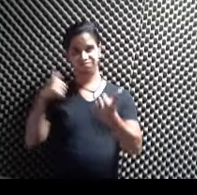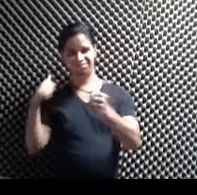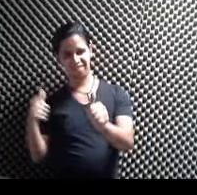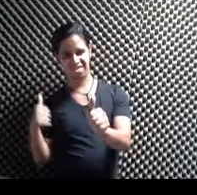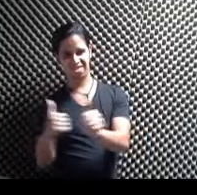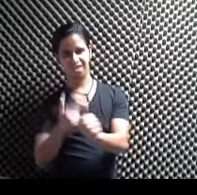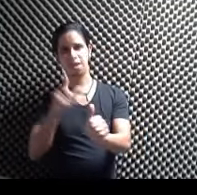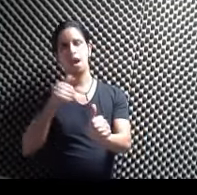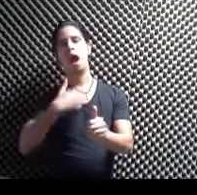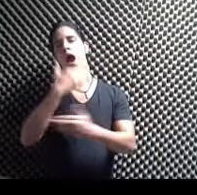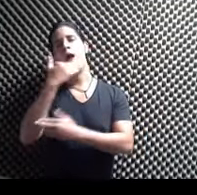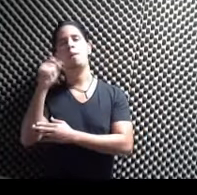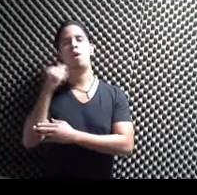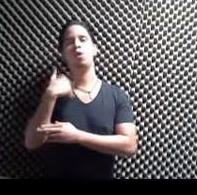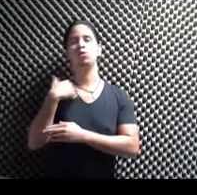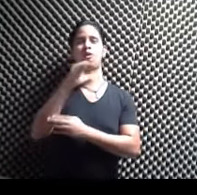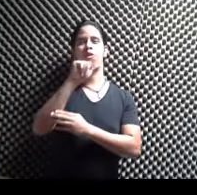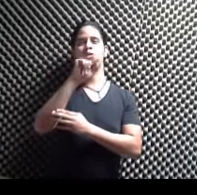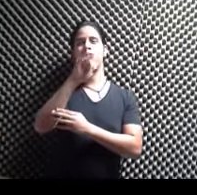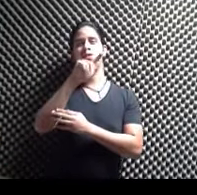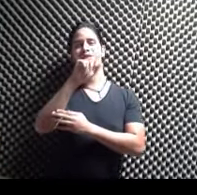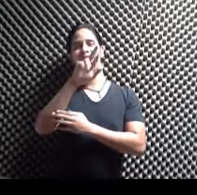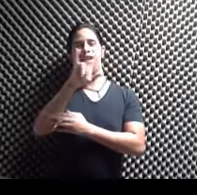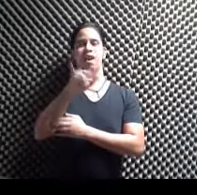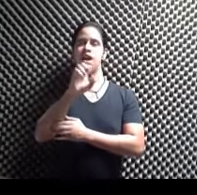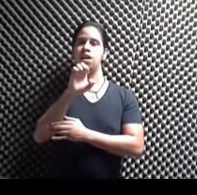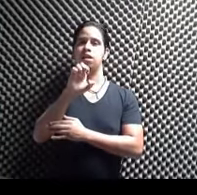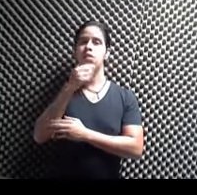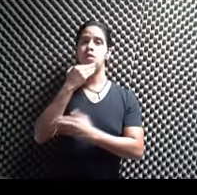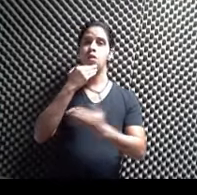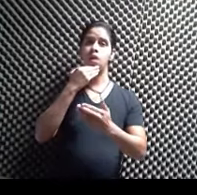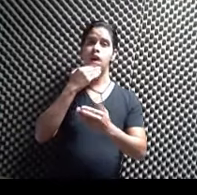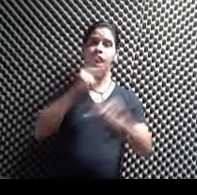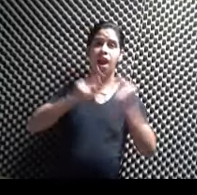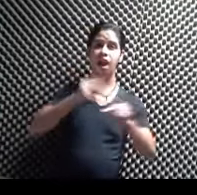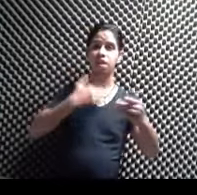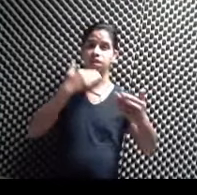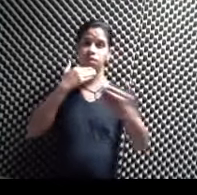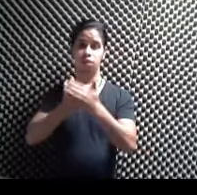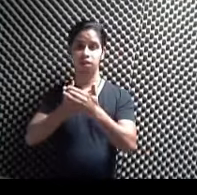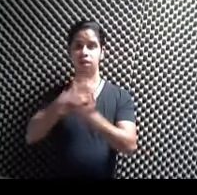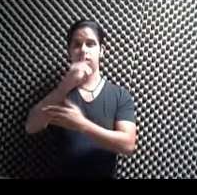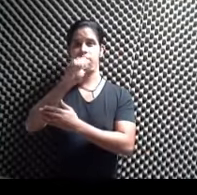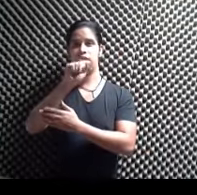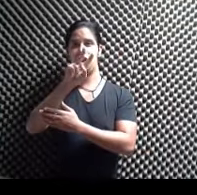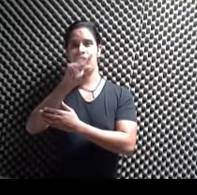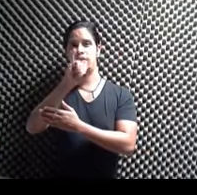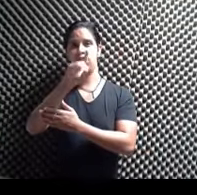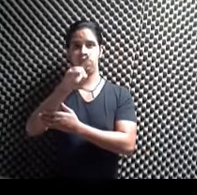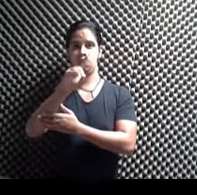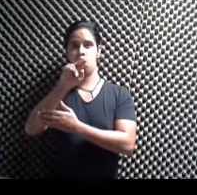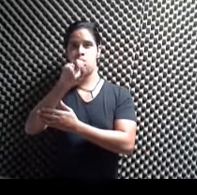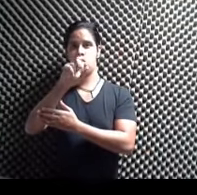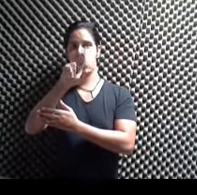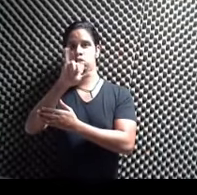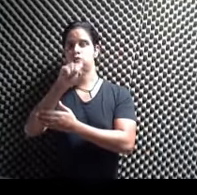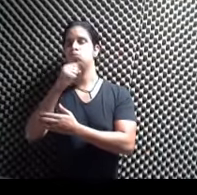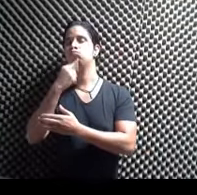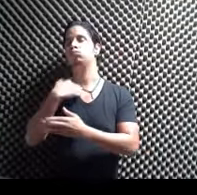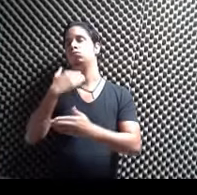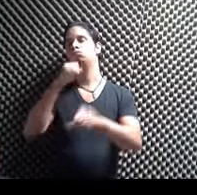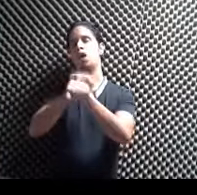El mejor cortometraje nacional fue el cortometraje Gente Buena, de David Norris. Un trabajo súper, súper